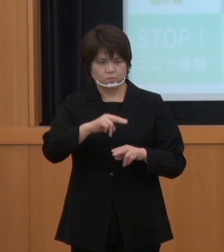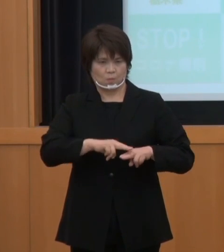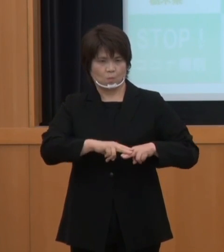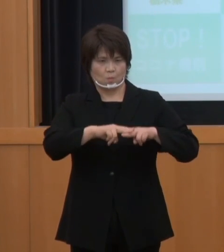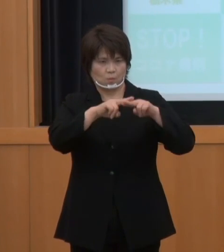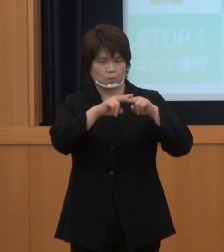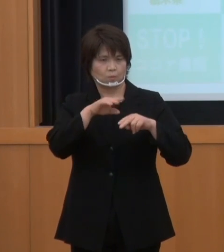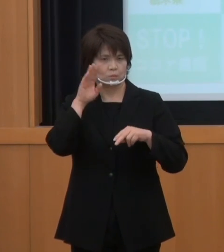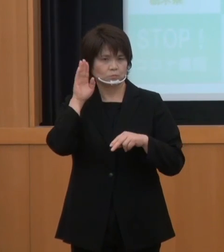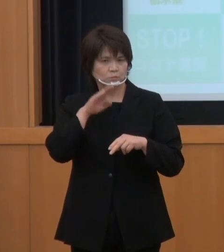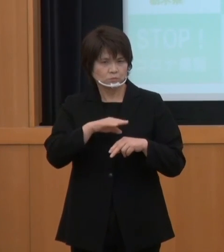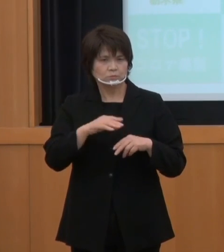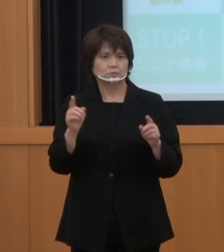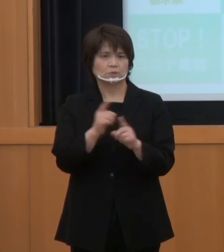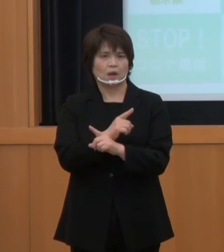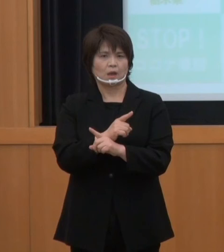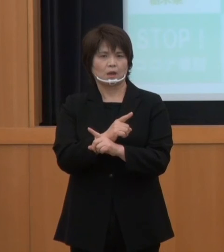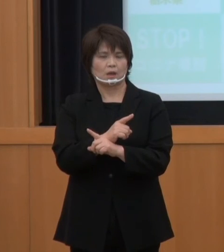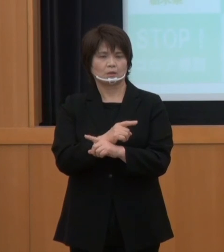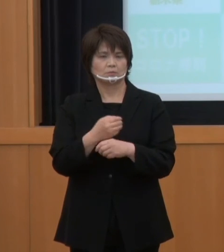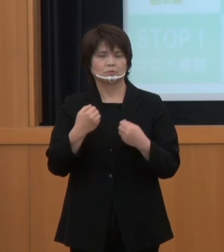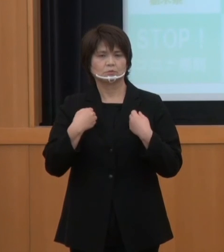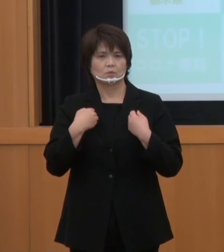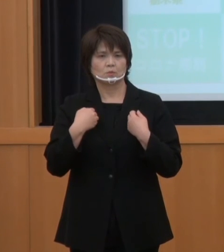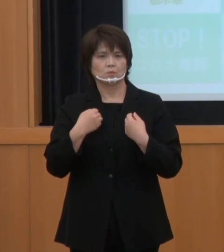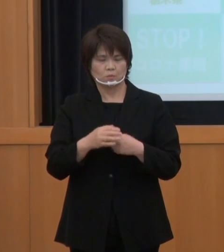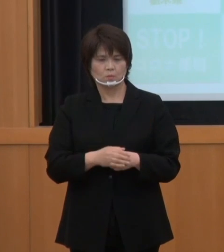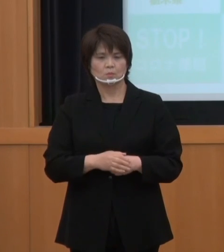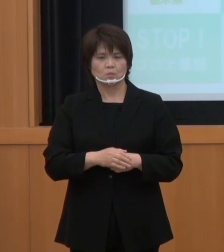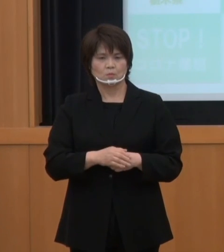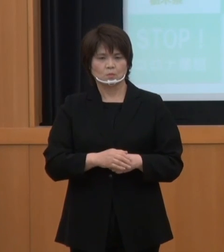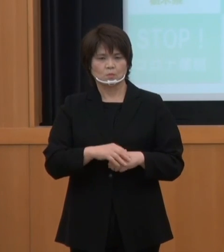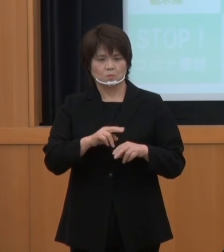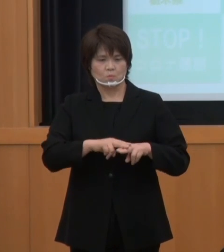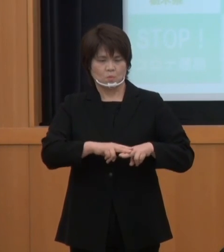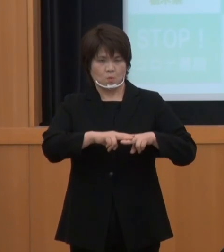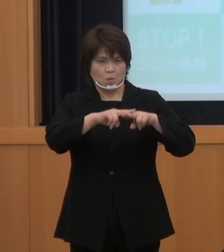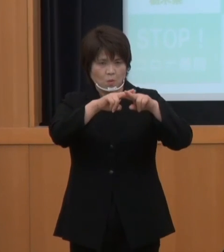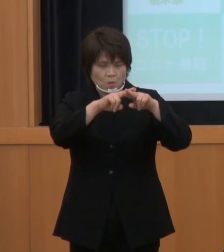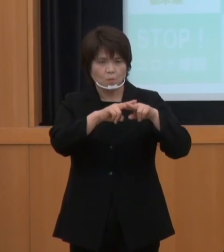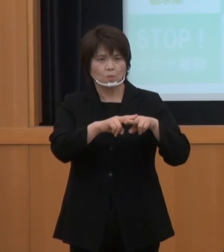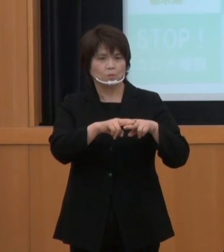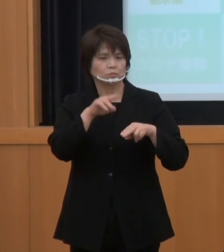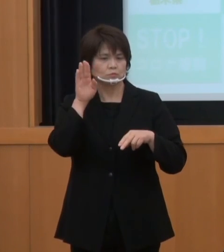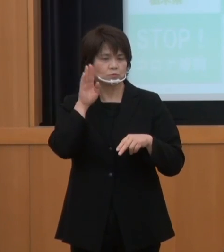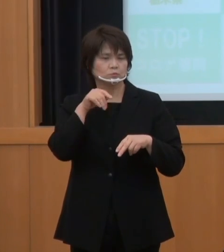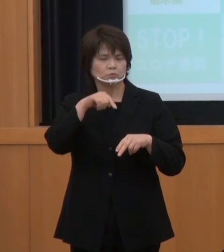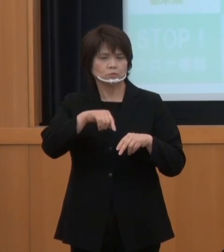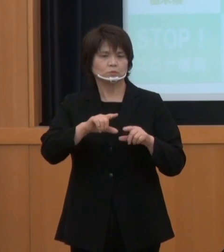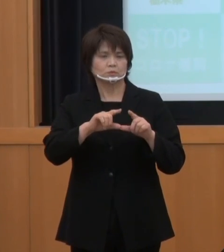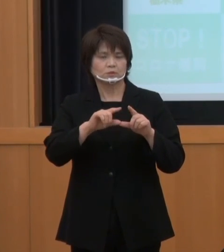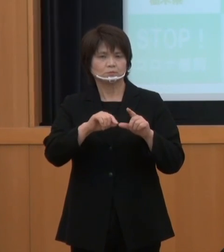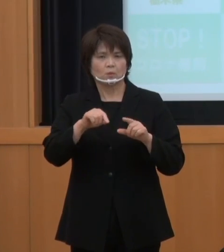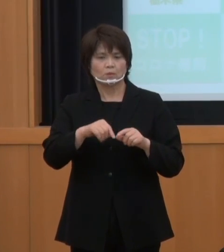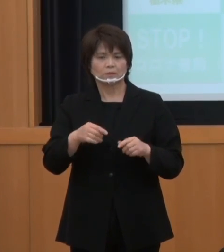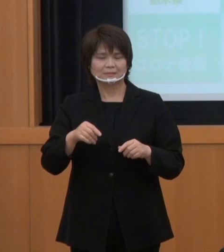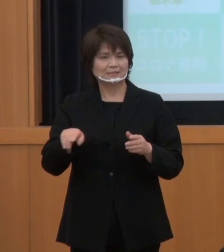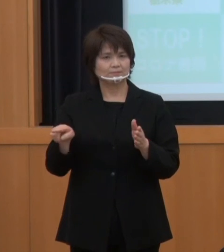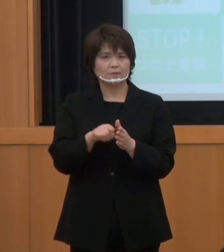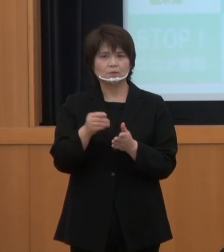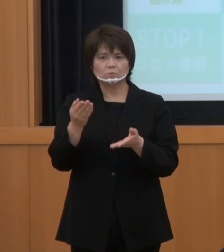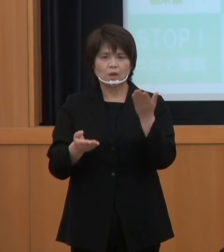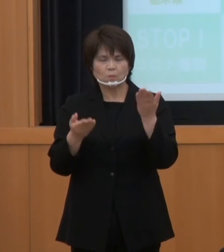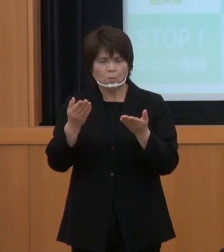給量も今までの EV 車よりも勝るよりもはるかに勝るわけですから、そういう点では危機管理の